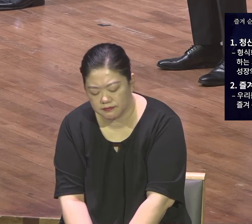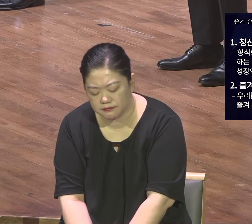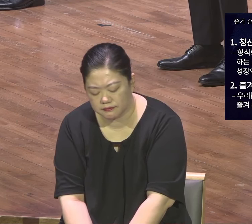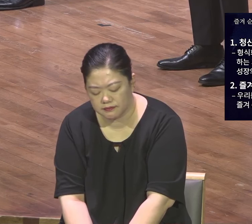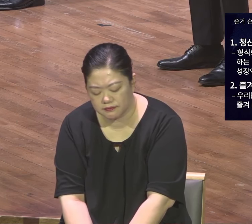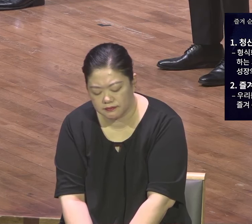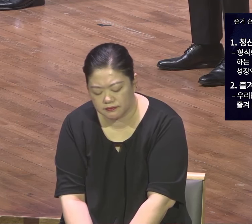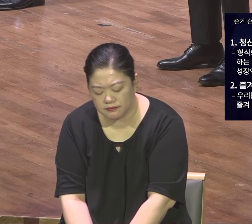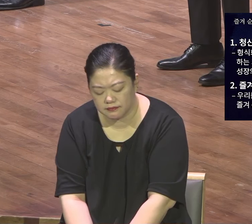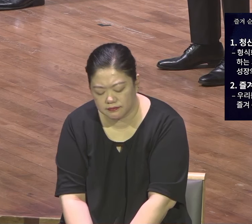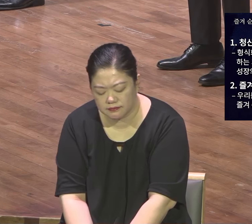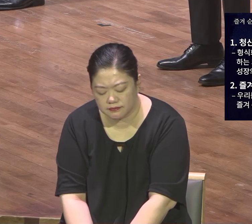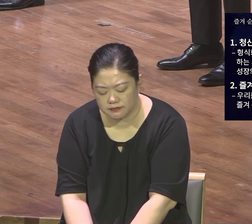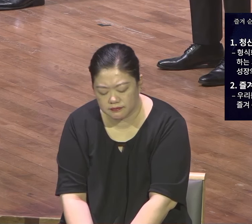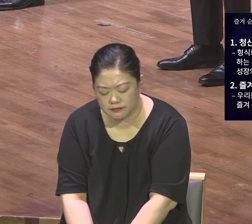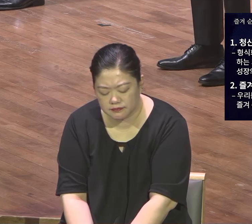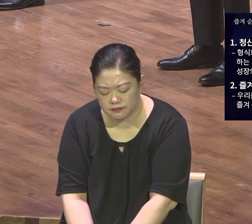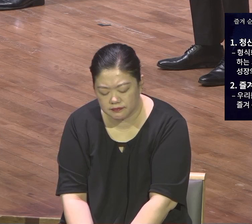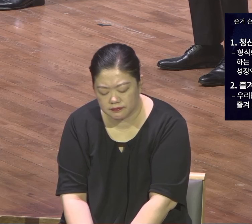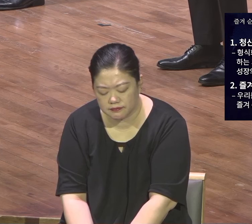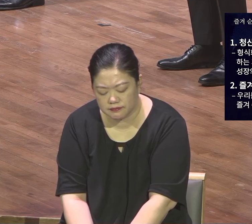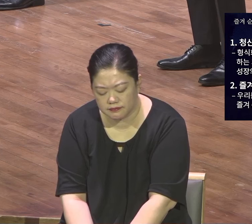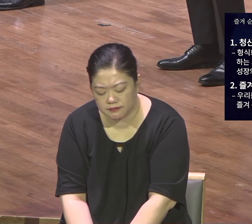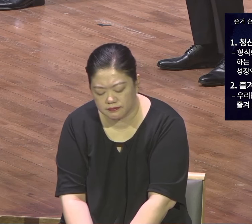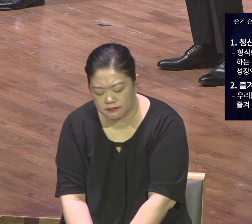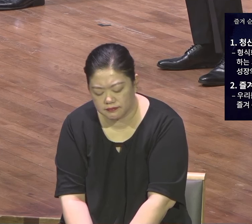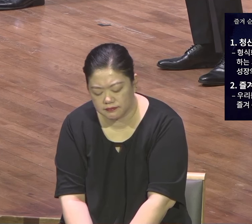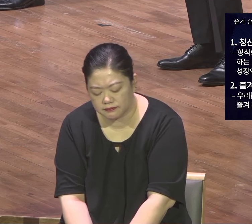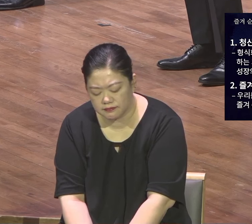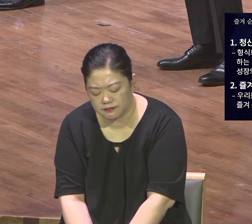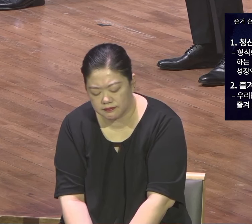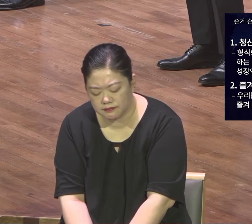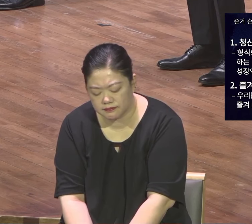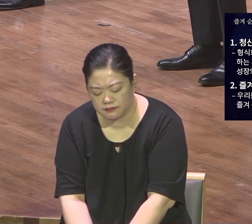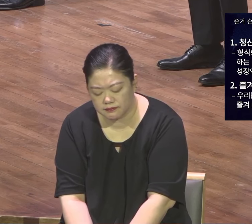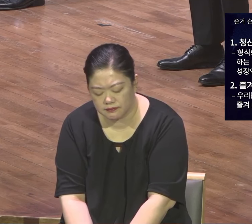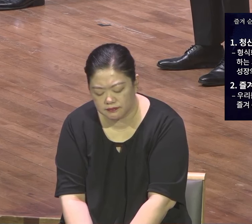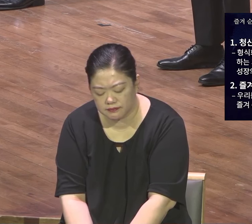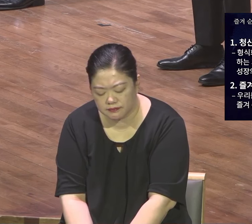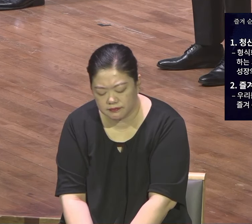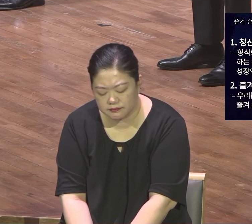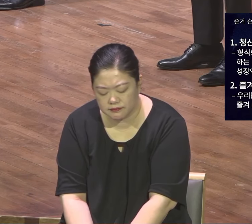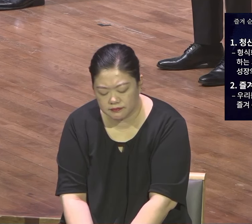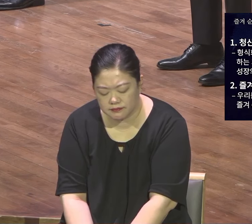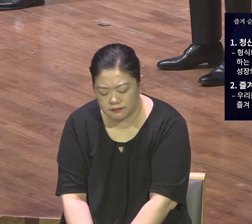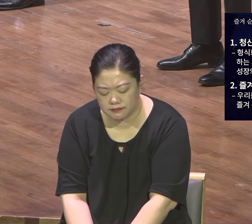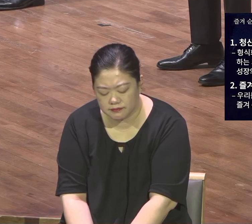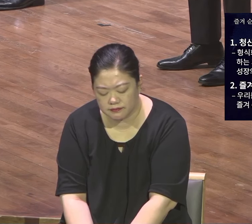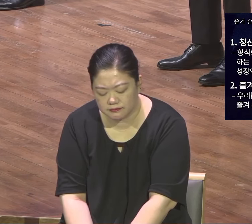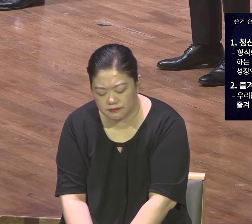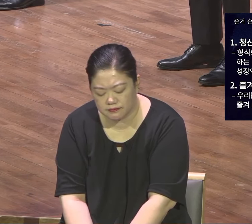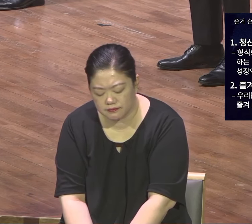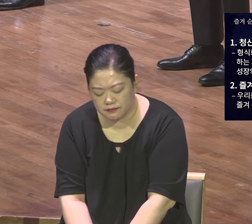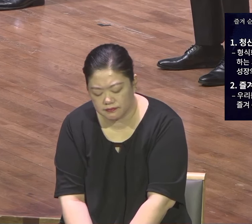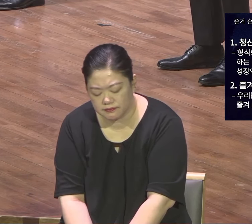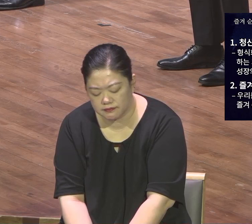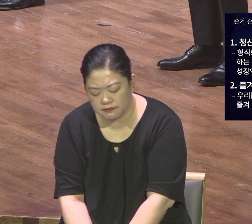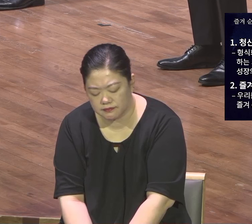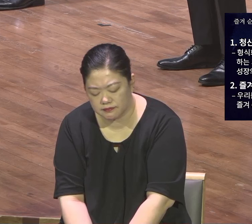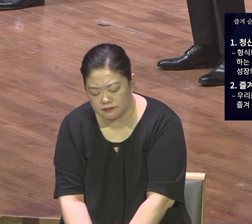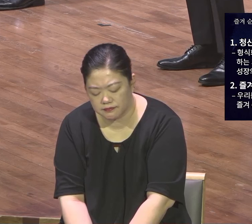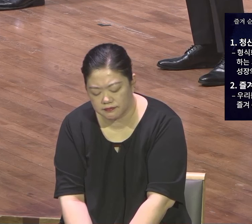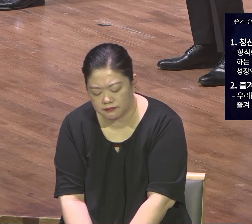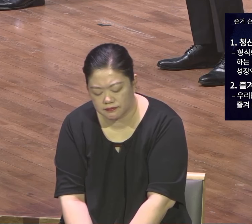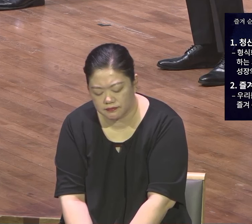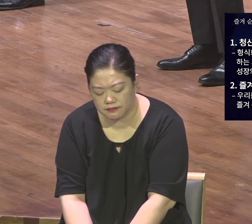날마다 강단의 말씀을 통해서 날마다 다시 일어나게 하여 주시옵소서. 이 말씀의 능력으로 말미암아 현장에서 예수는 그리스도라고 영적 시각도